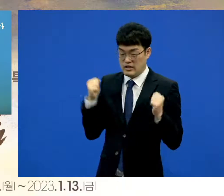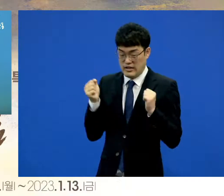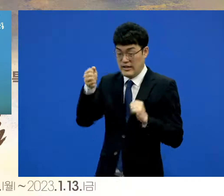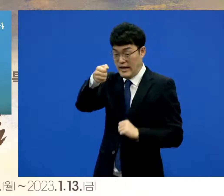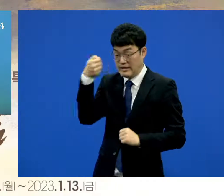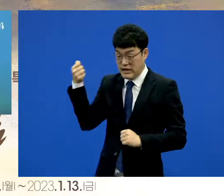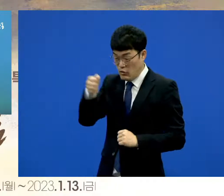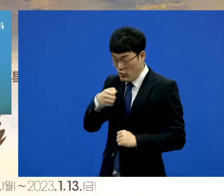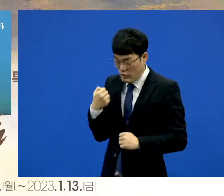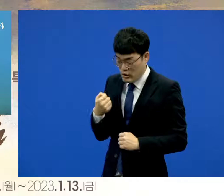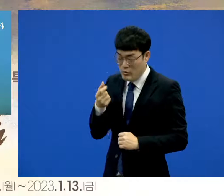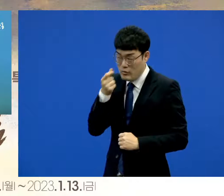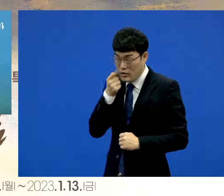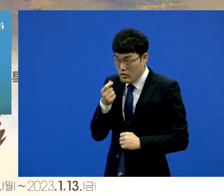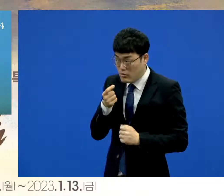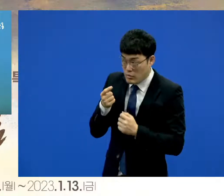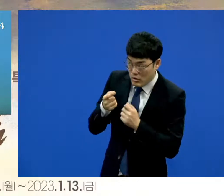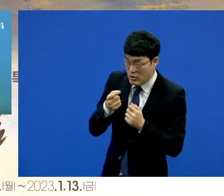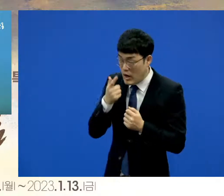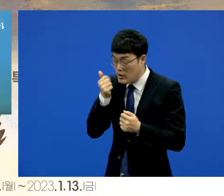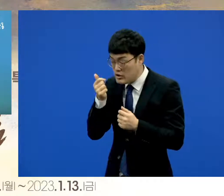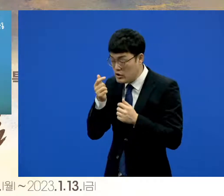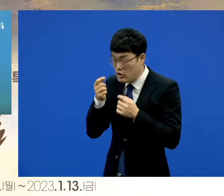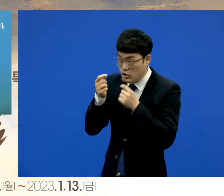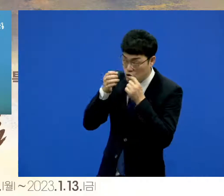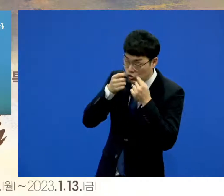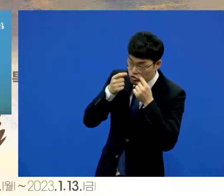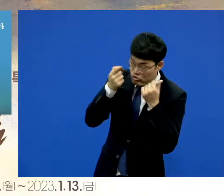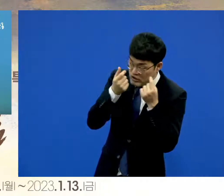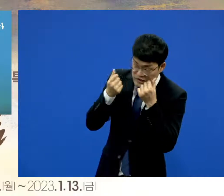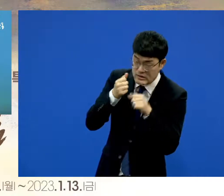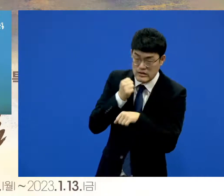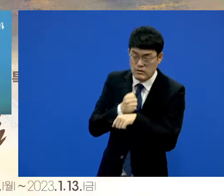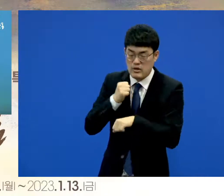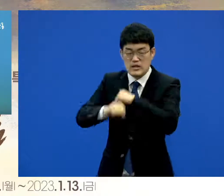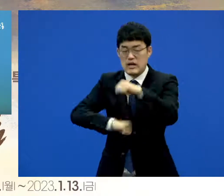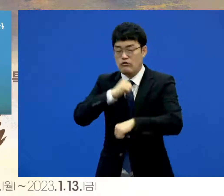품꾼의 하나로 눈치를 봐고 자유가 없는 삶을 살아야 될 거예요.